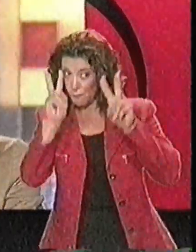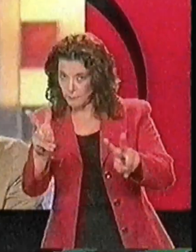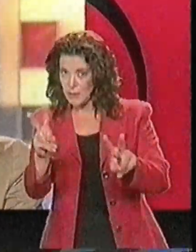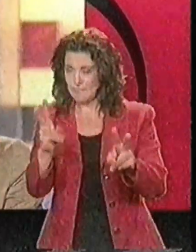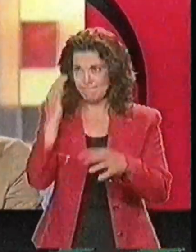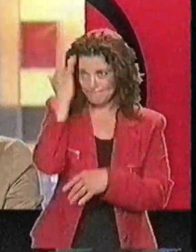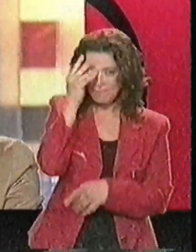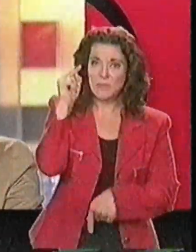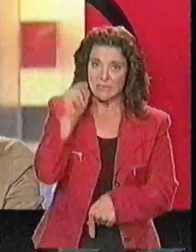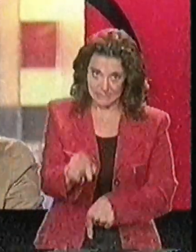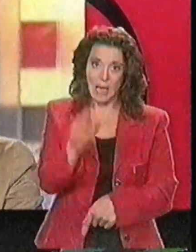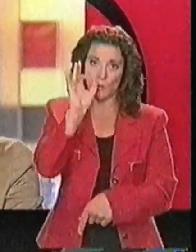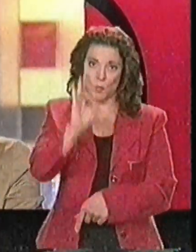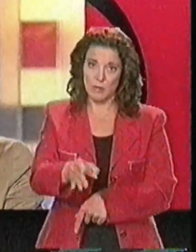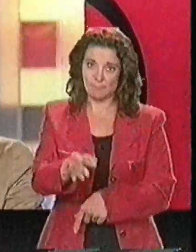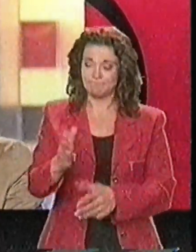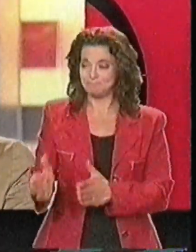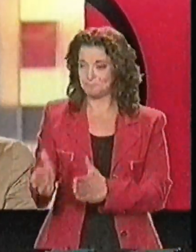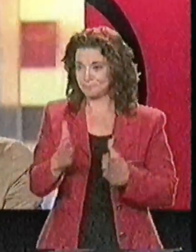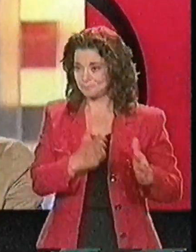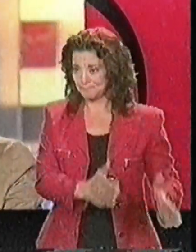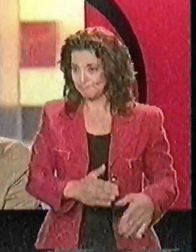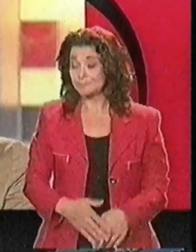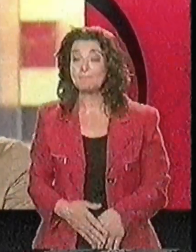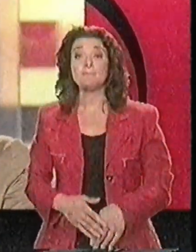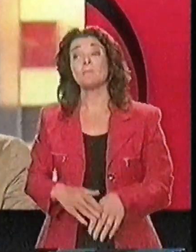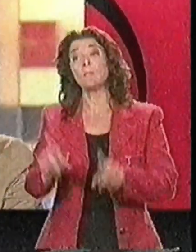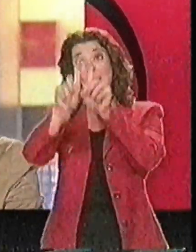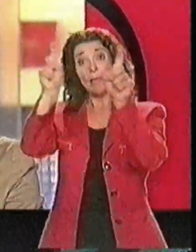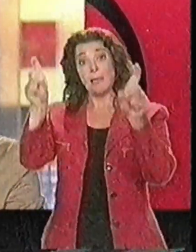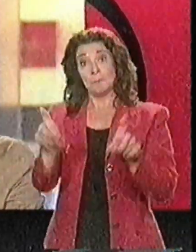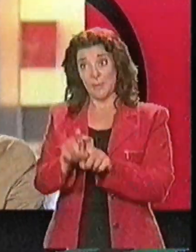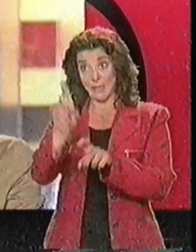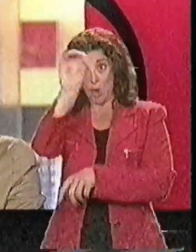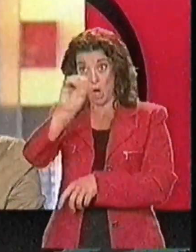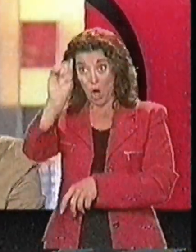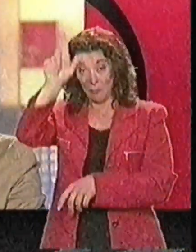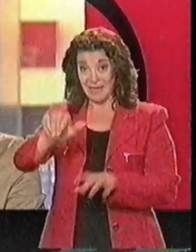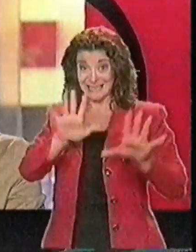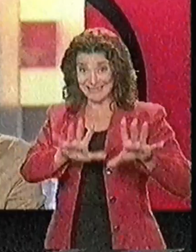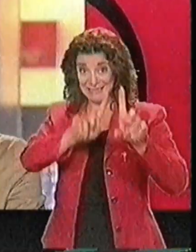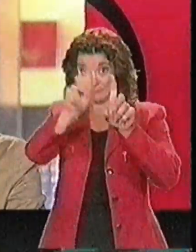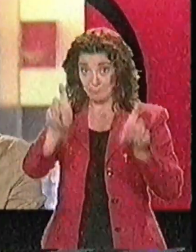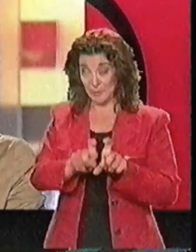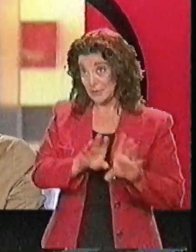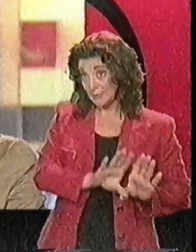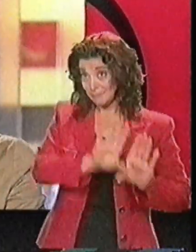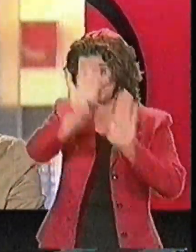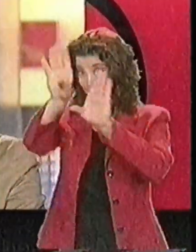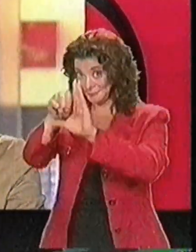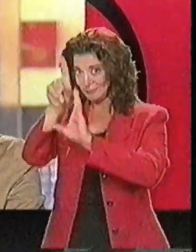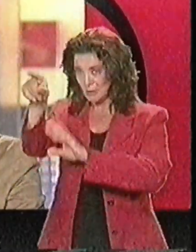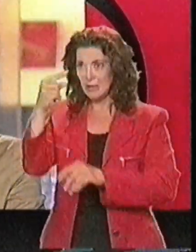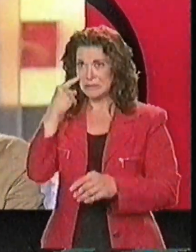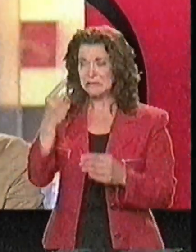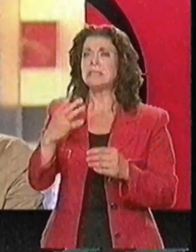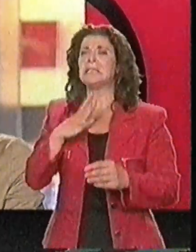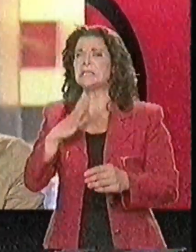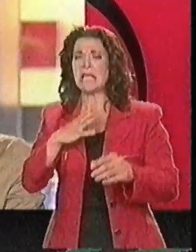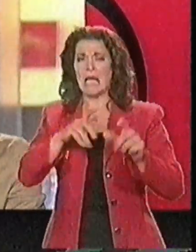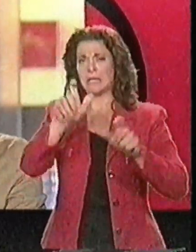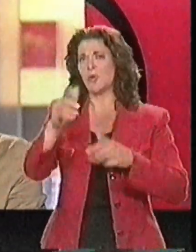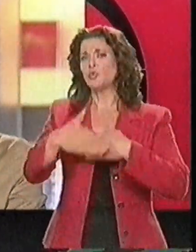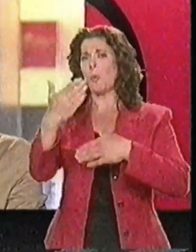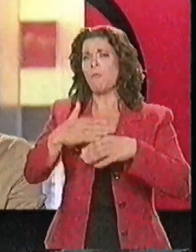Pour les 10 nouveaux pays membres de l'Union, ce scrutin européen sera une première. L'euroscepticisme se traduira-t-il dans les votes? C'est